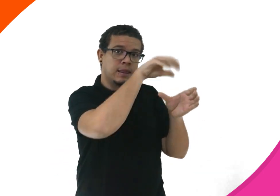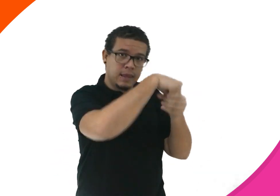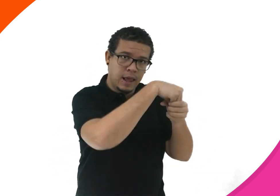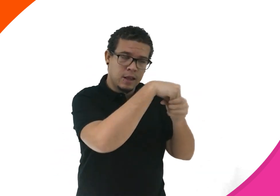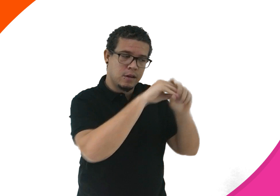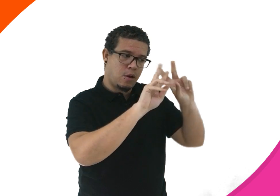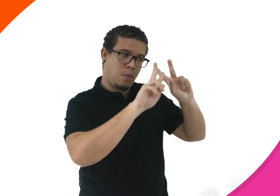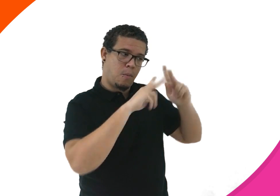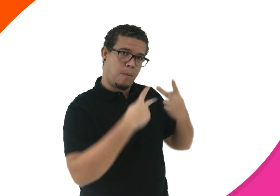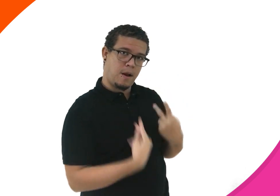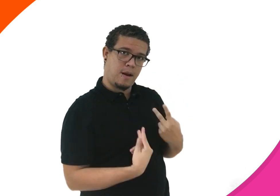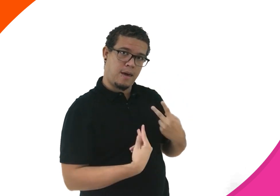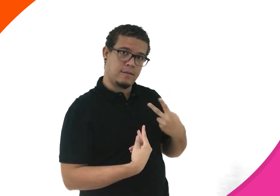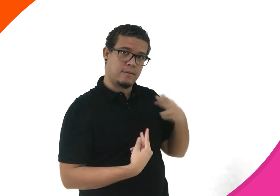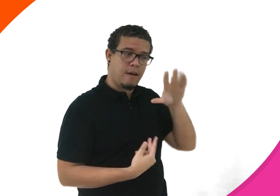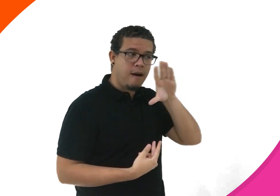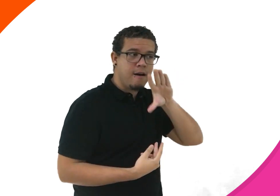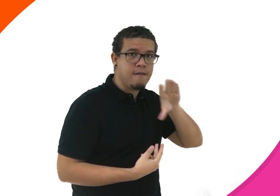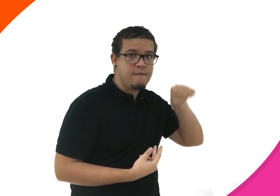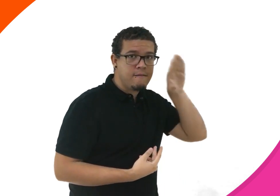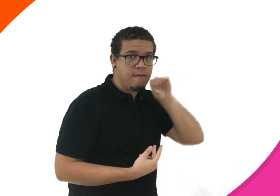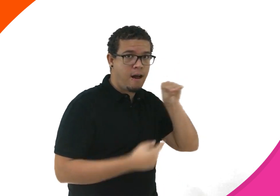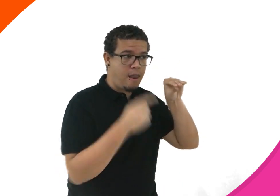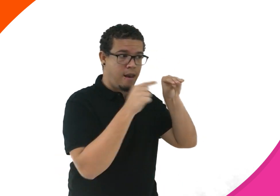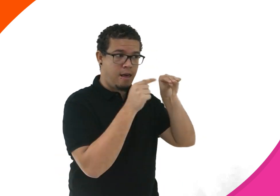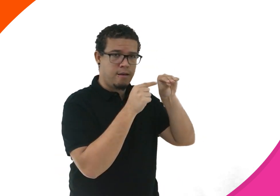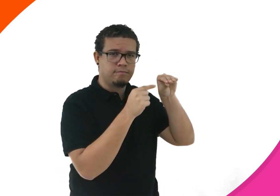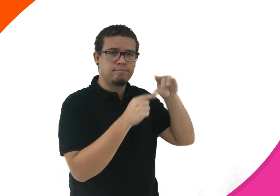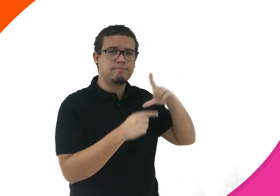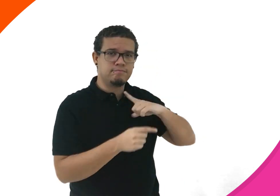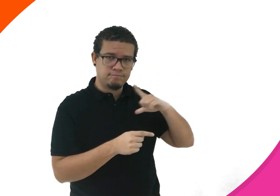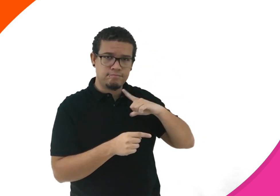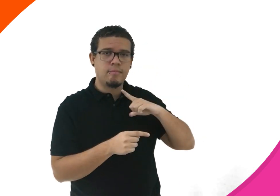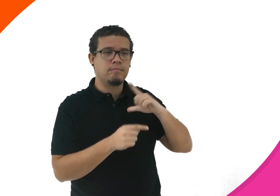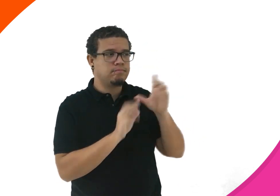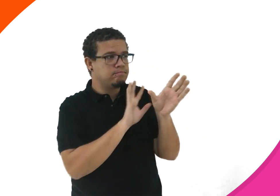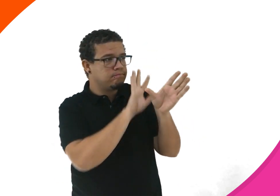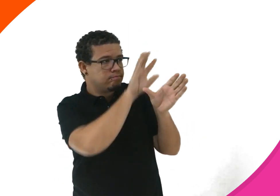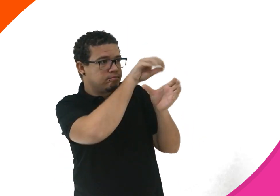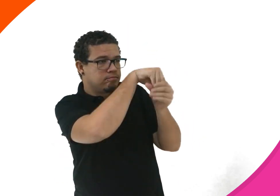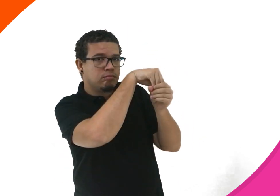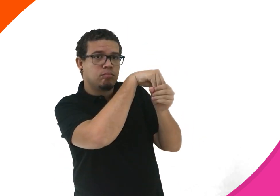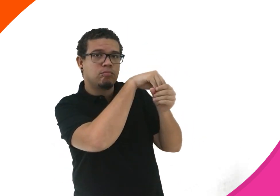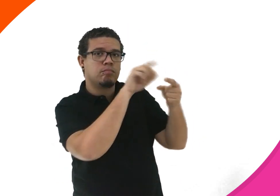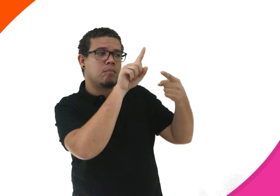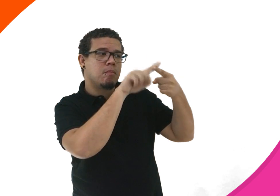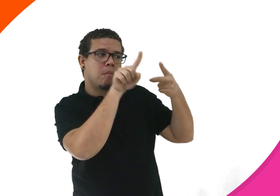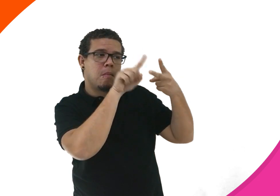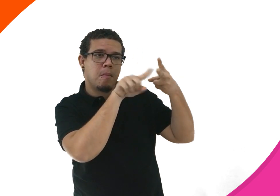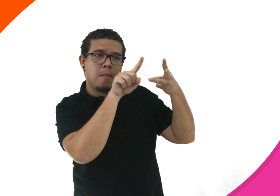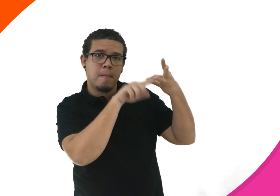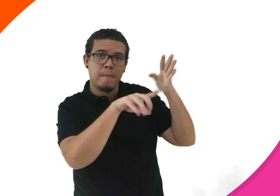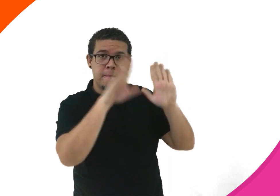descobriu que dentro dos seres humanos, dentro da fala, existem alguns